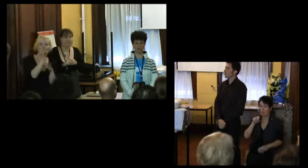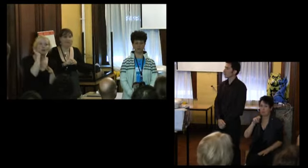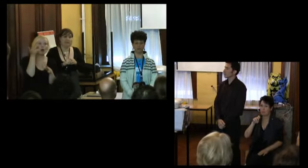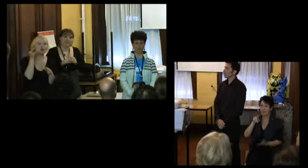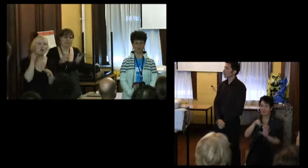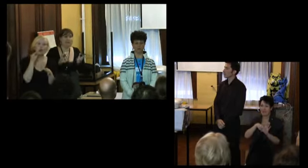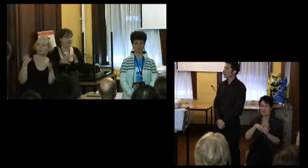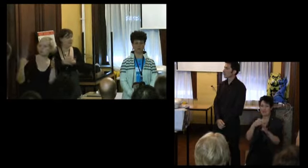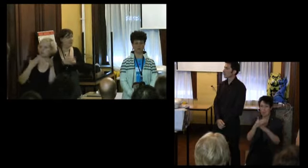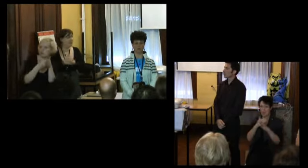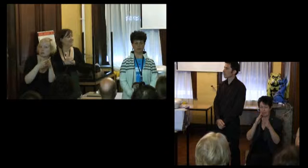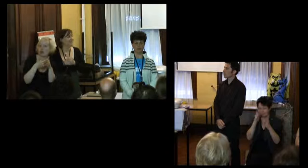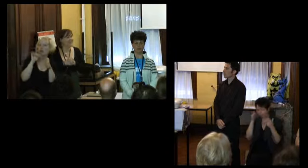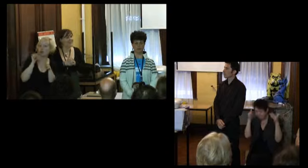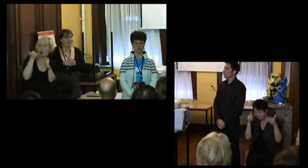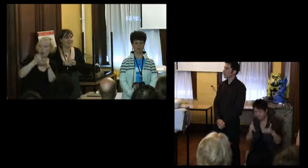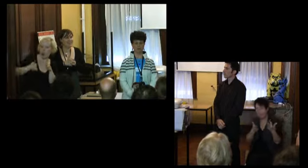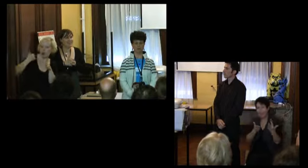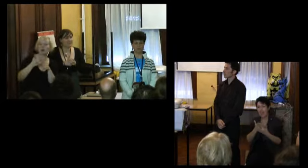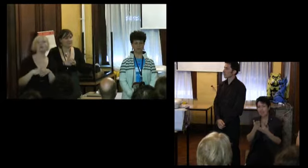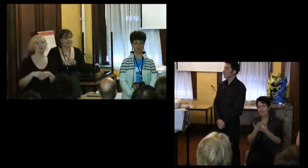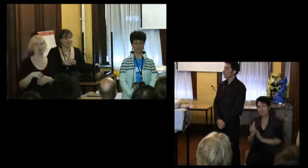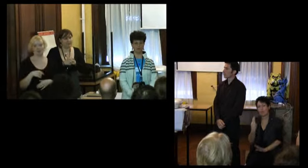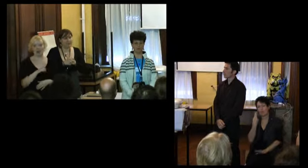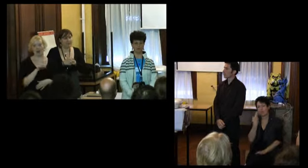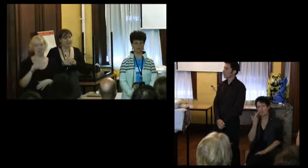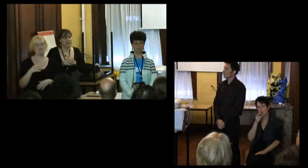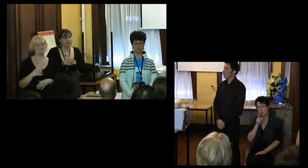only, which is already a lot.